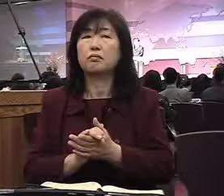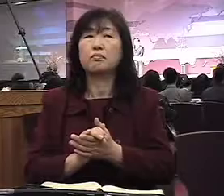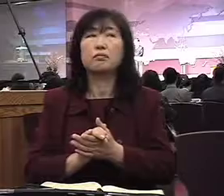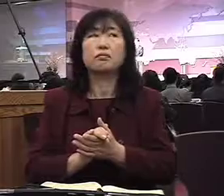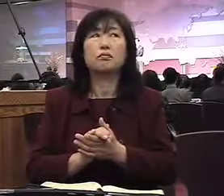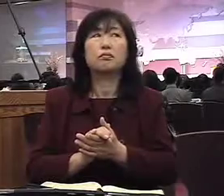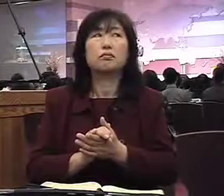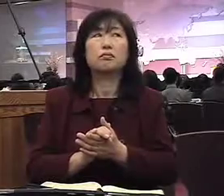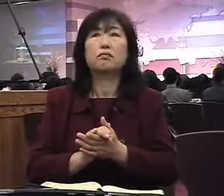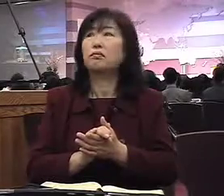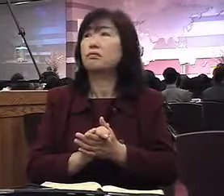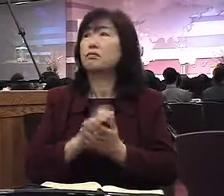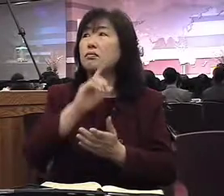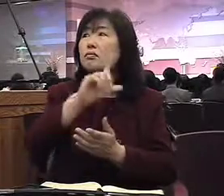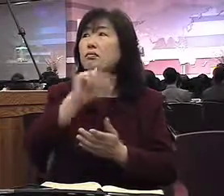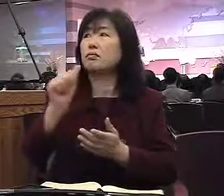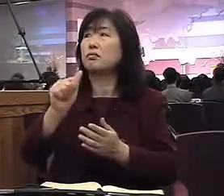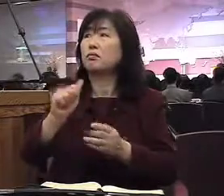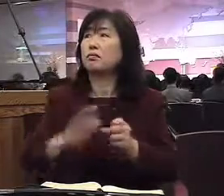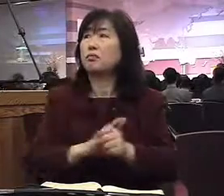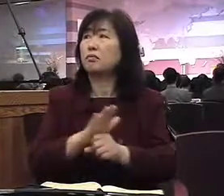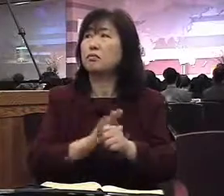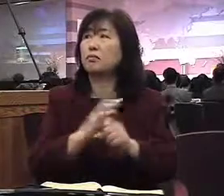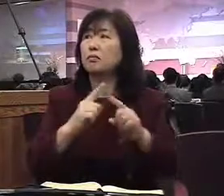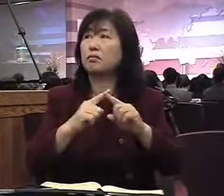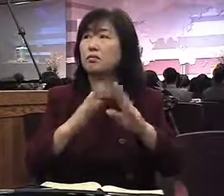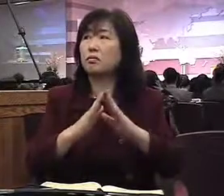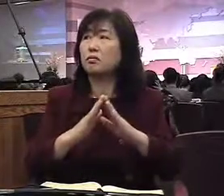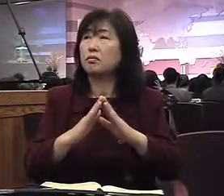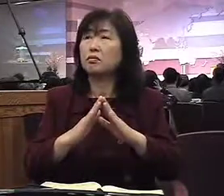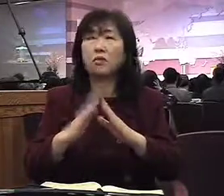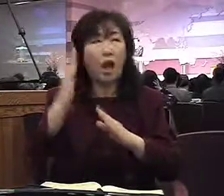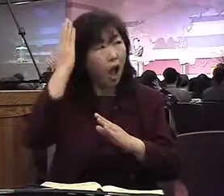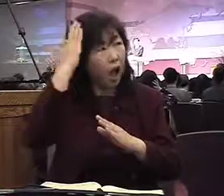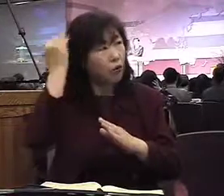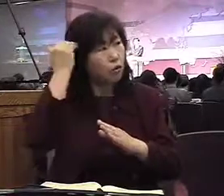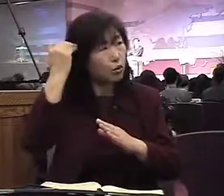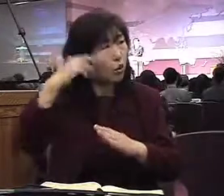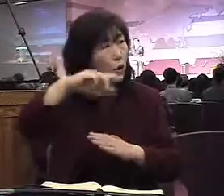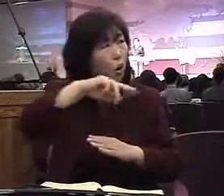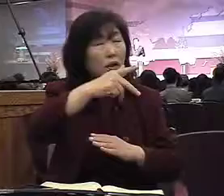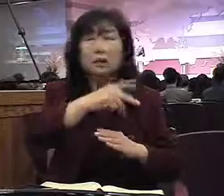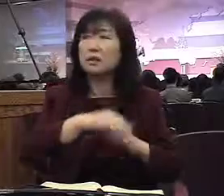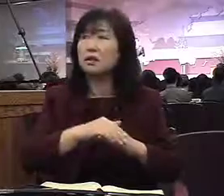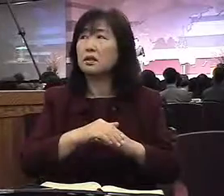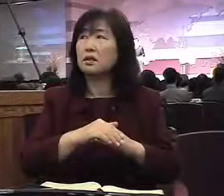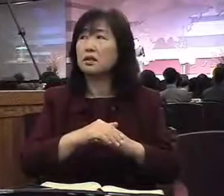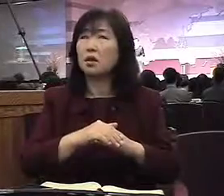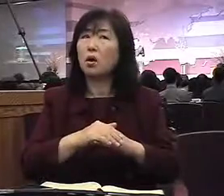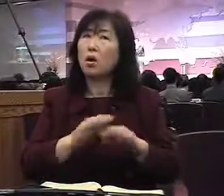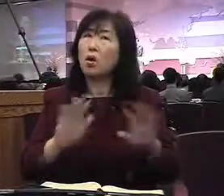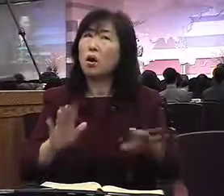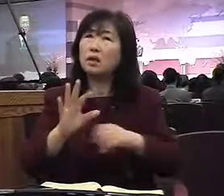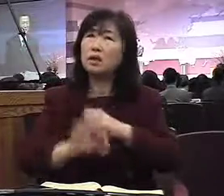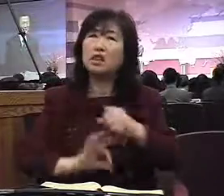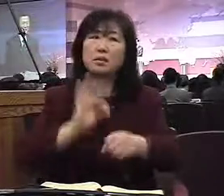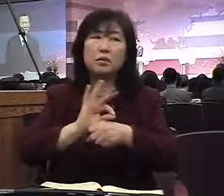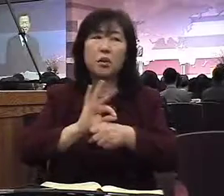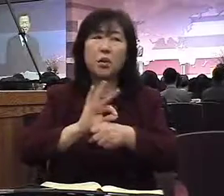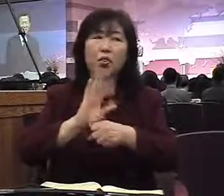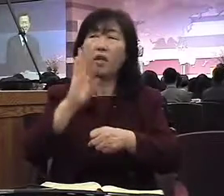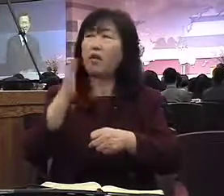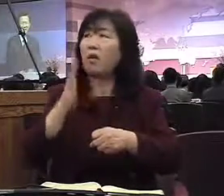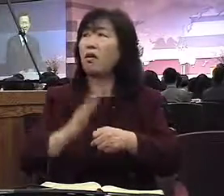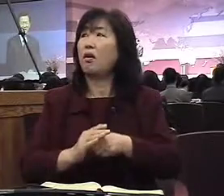제가 남가 사랑교회에서 사역을 하다가 한국으로 돌아간 지 이제 올해가 만 10년이 됐네요. 10년